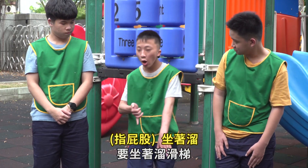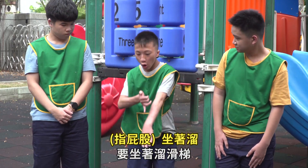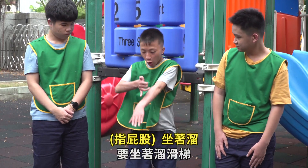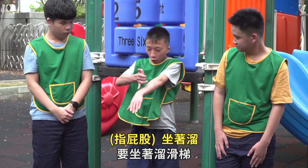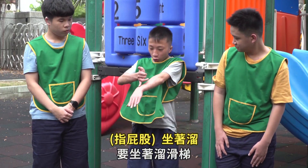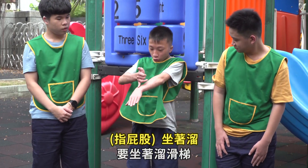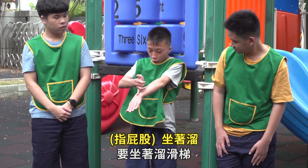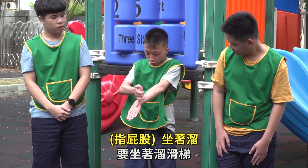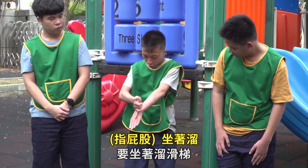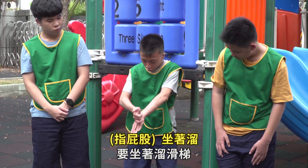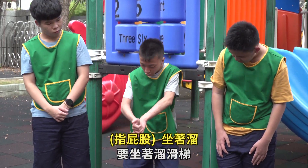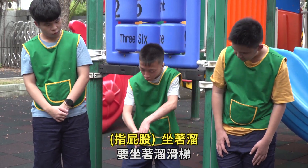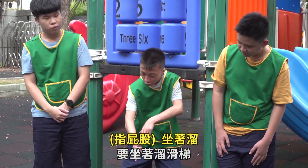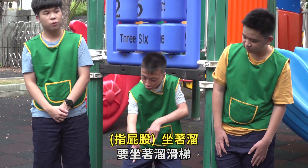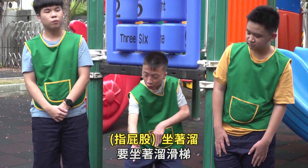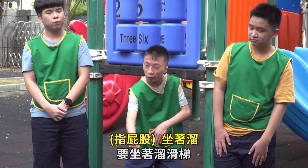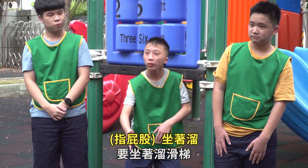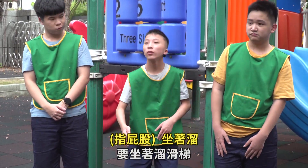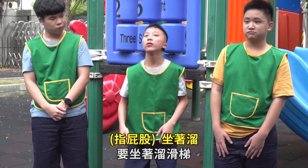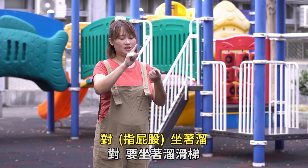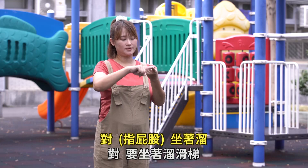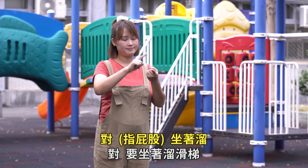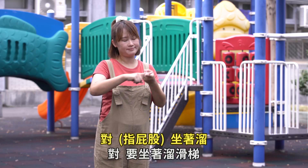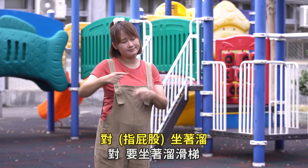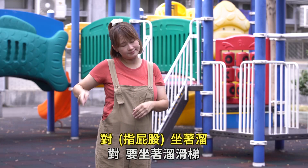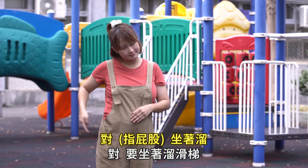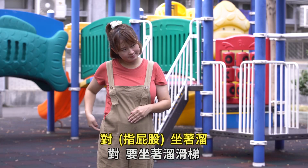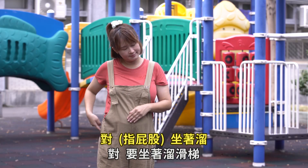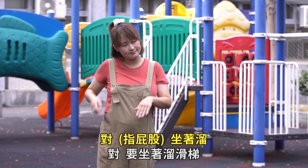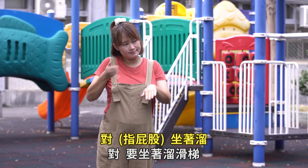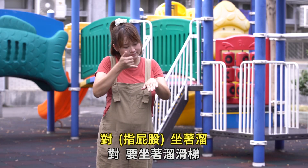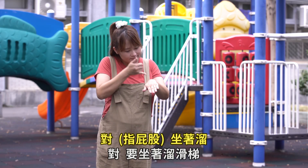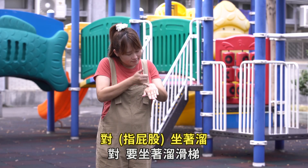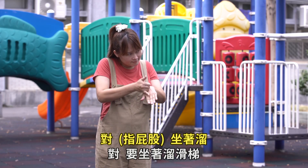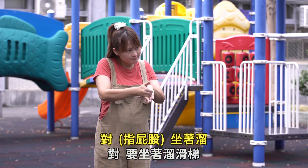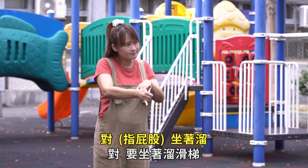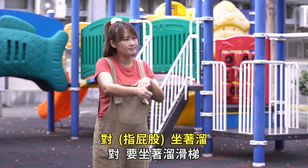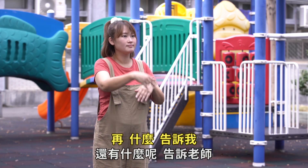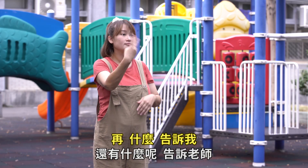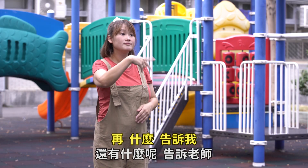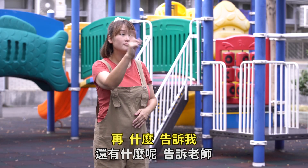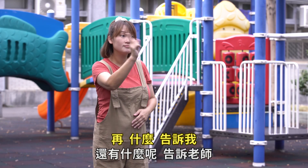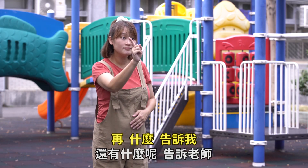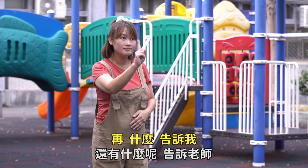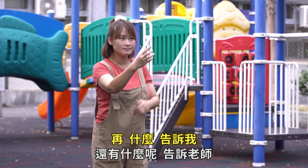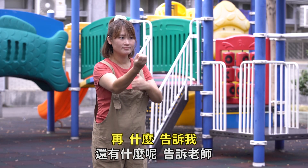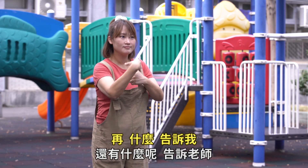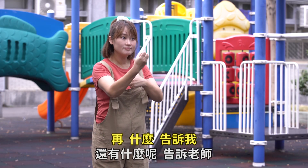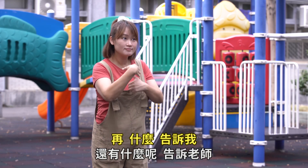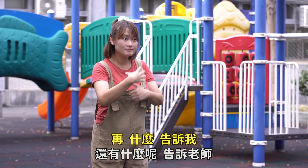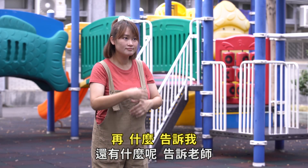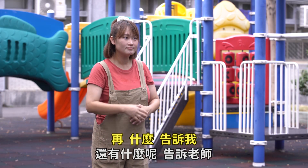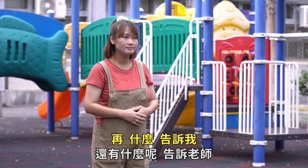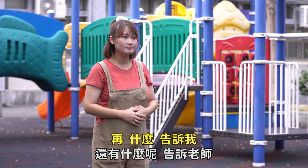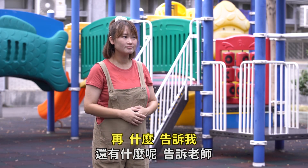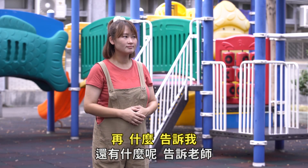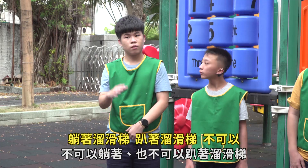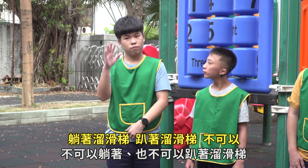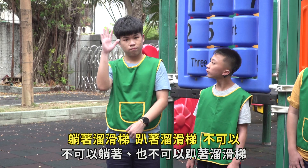着溜滑梯。 对，要坐着溜滑梯。还有什么呢？告诉老师。